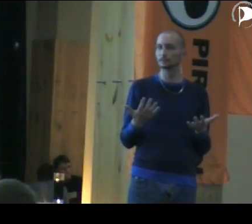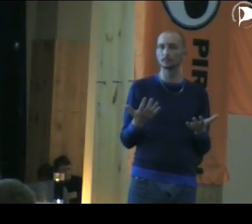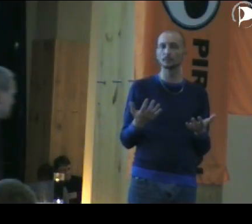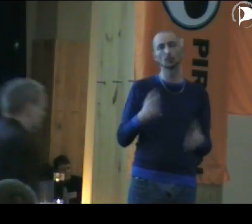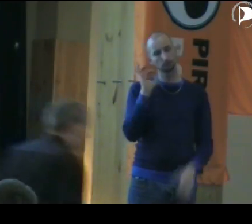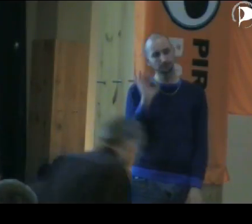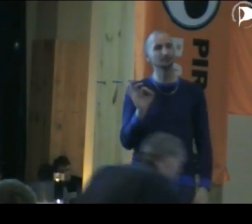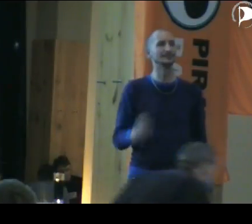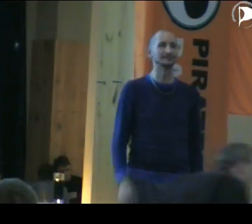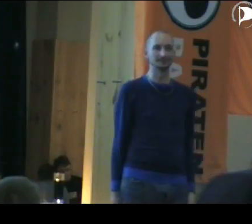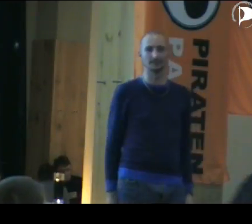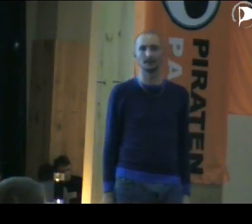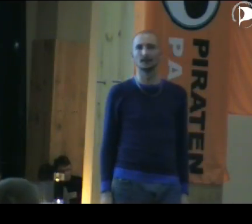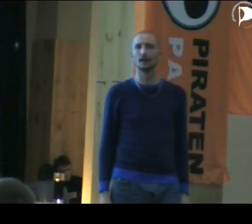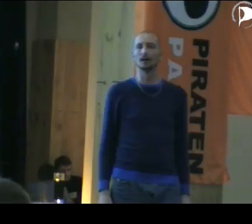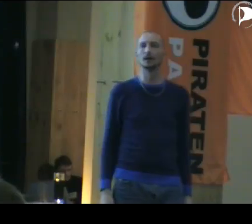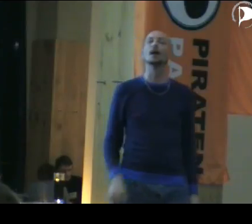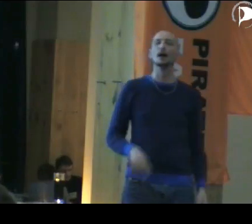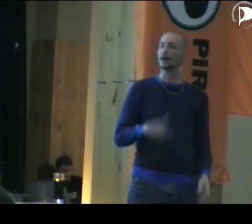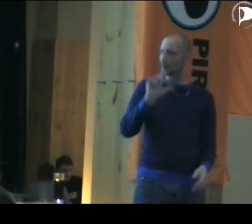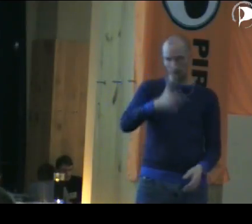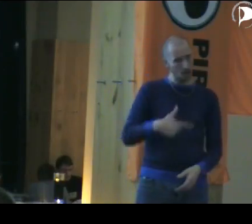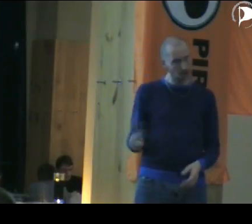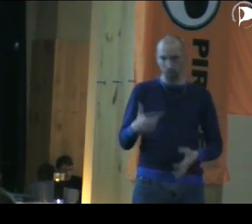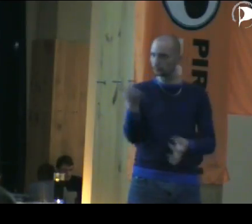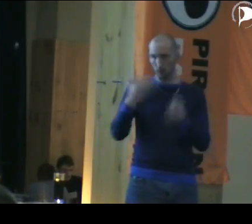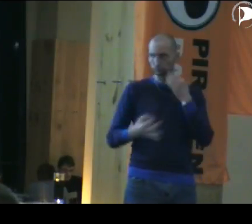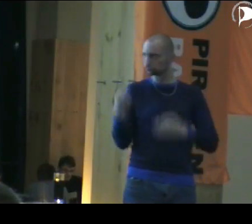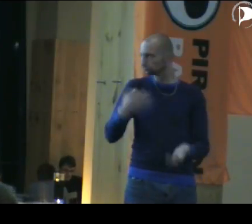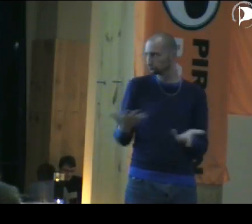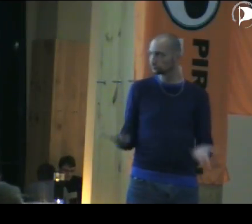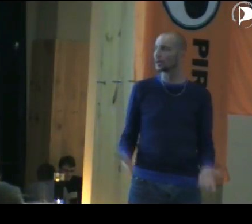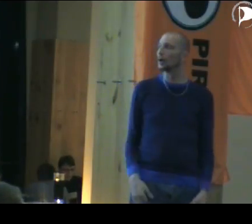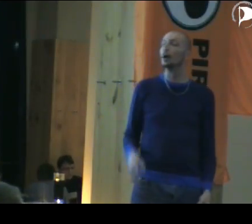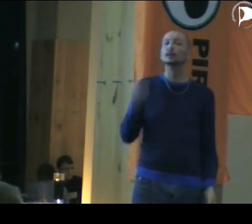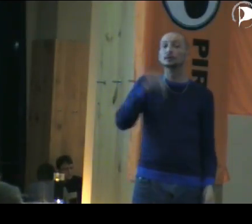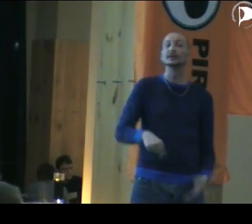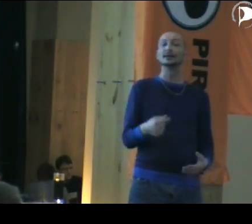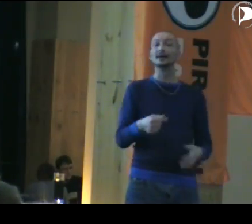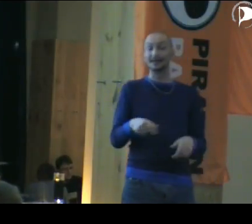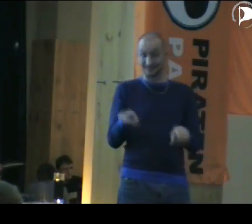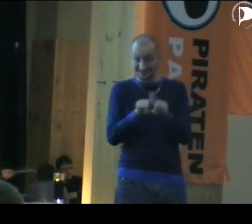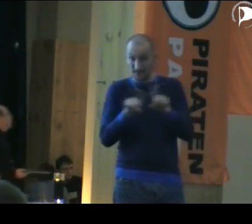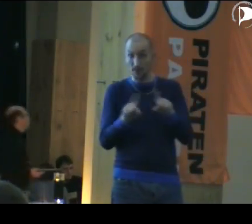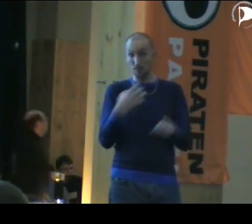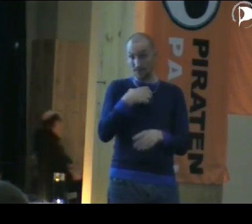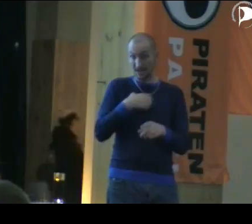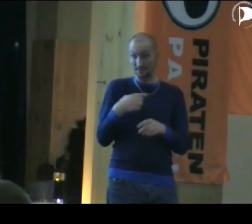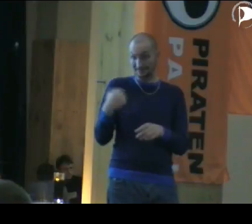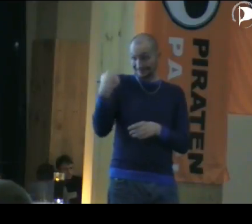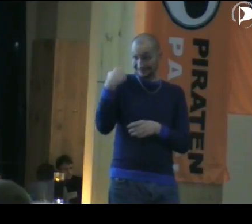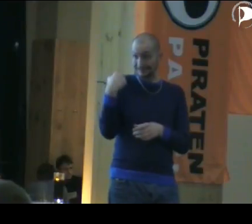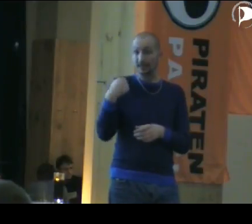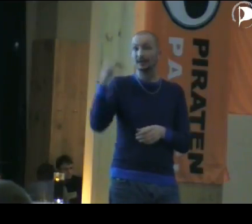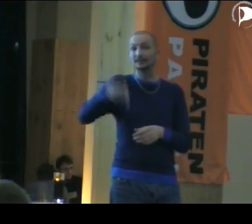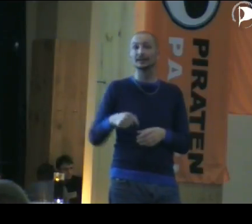unten danke für deine plan wir haben das halbe leben die letzte